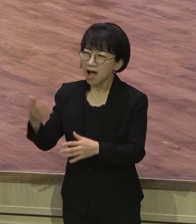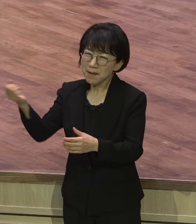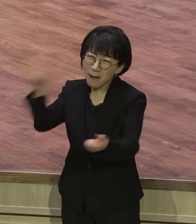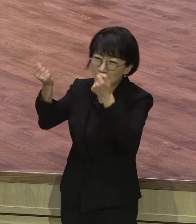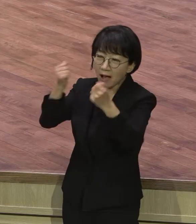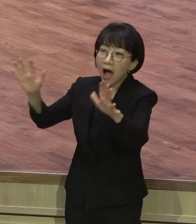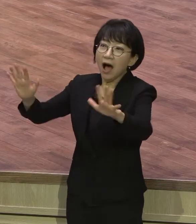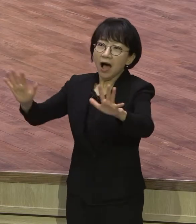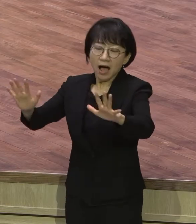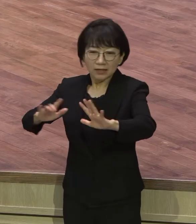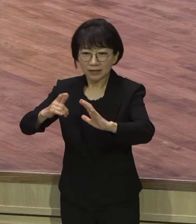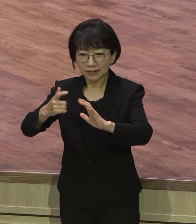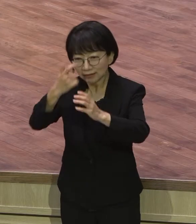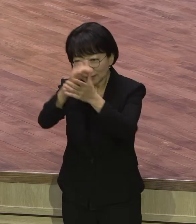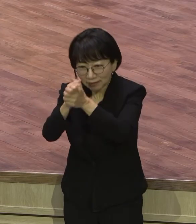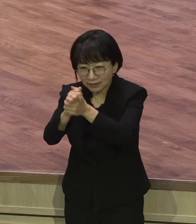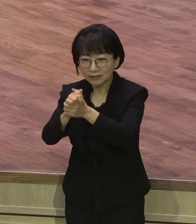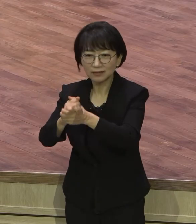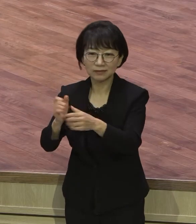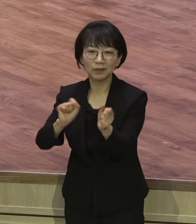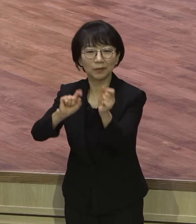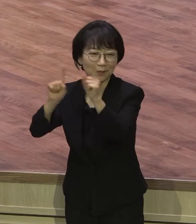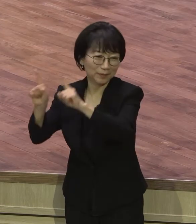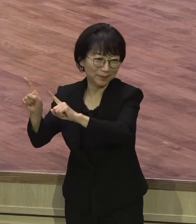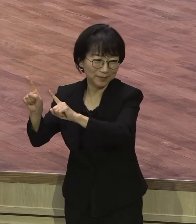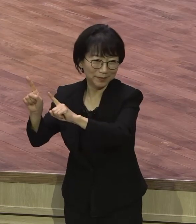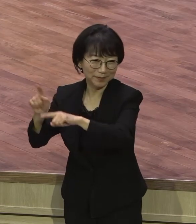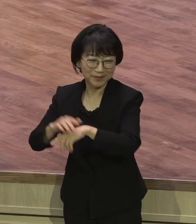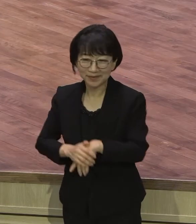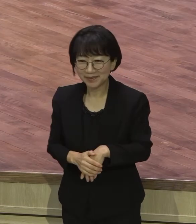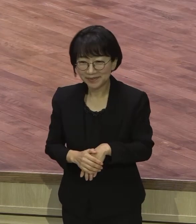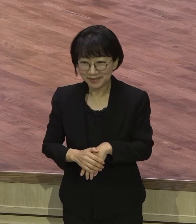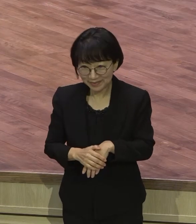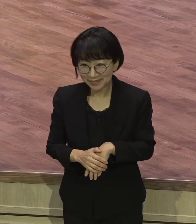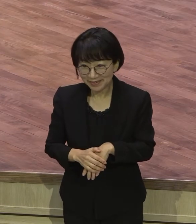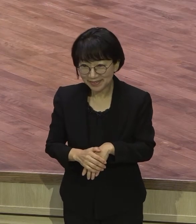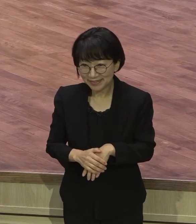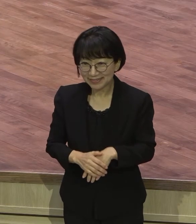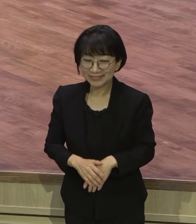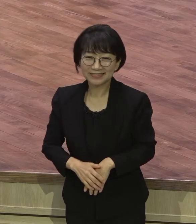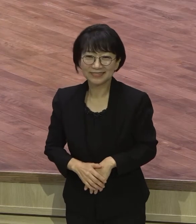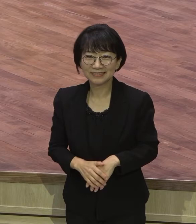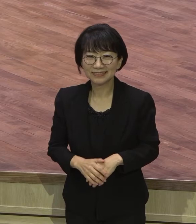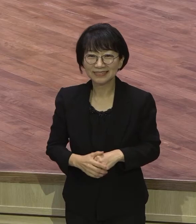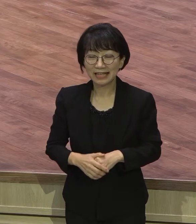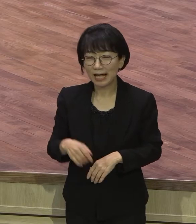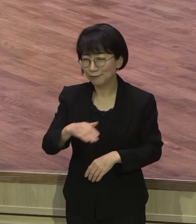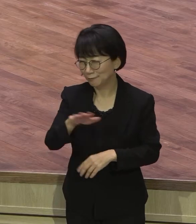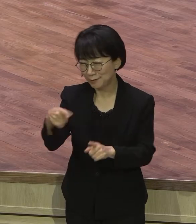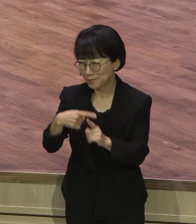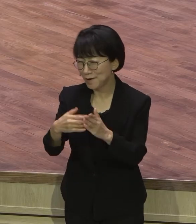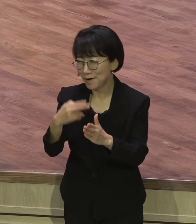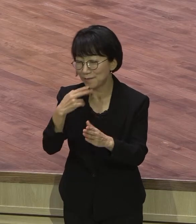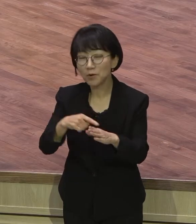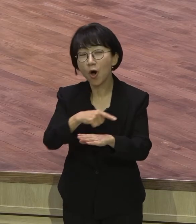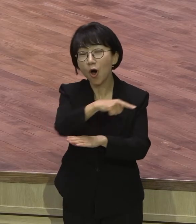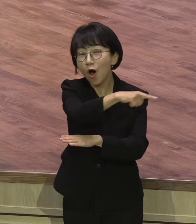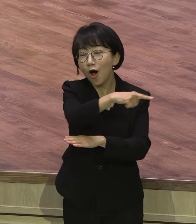나 물에 물 탄자지 그냥 미지근 부분들이 되게 많아. 다른 교회